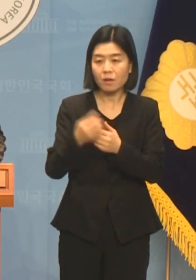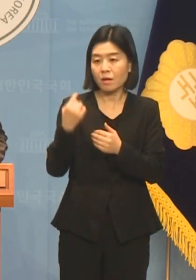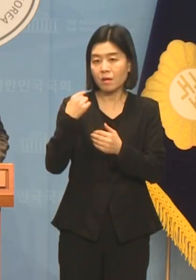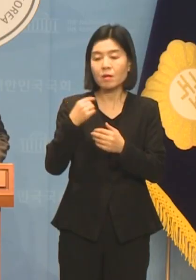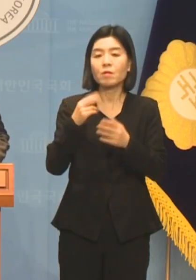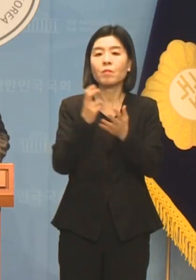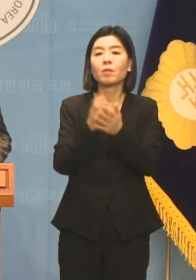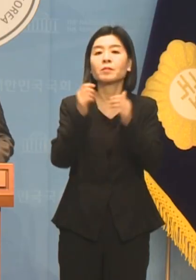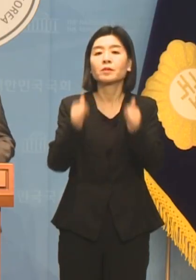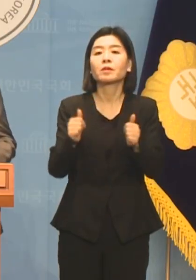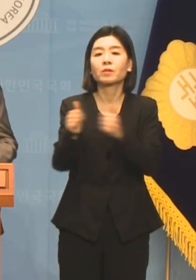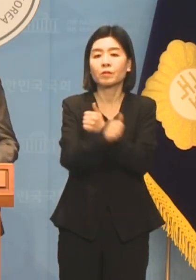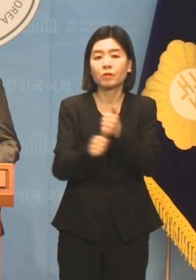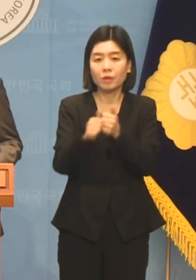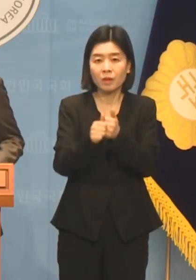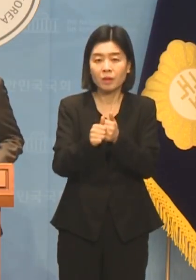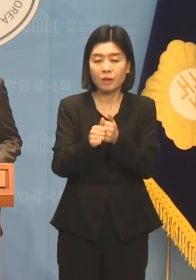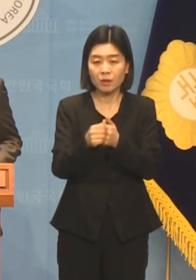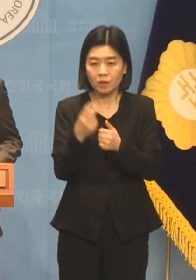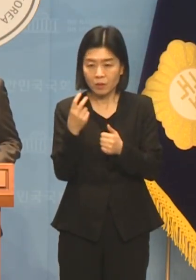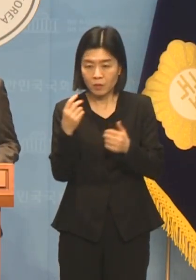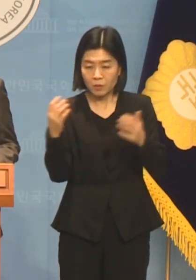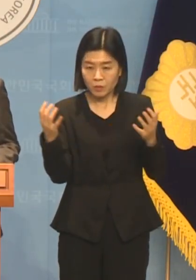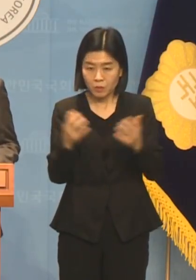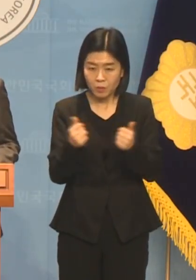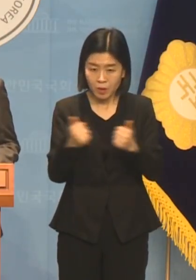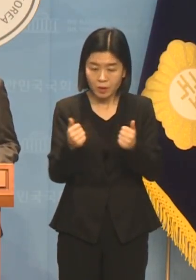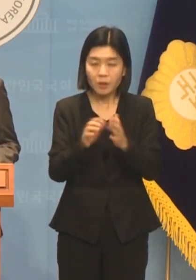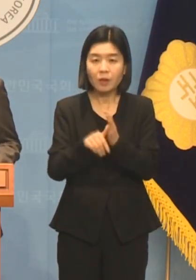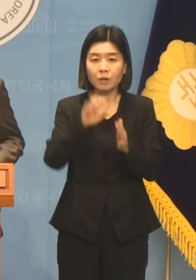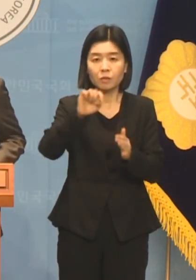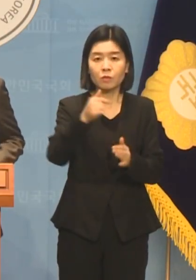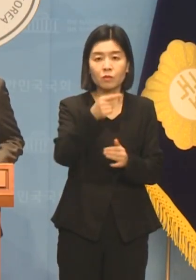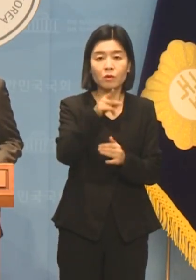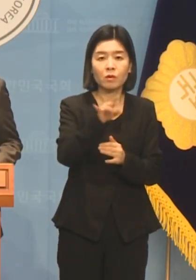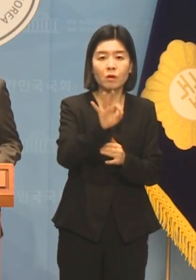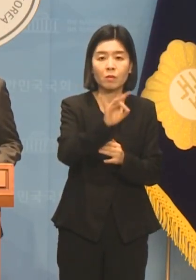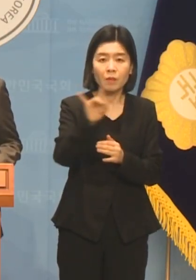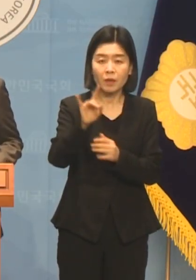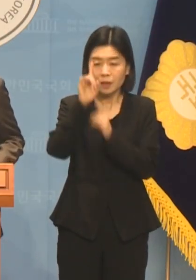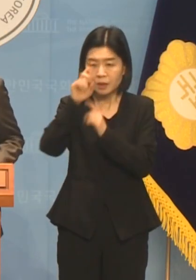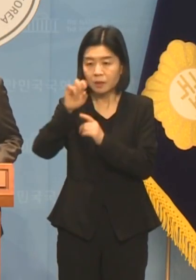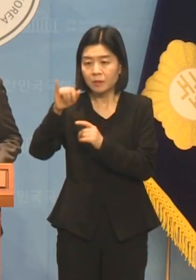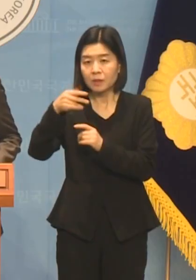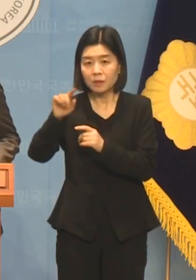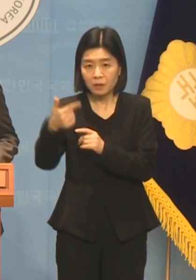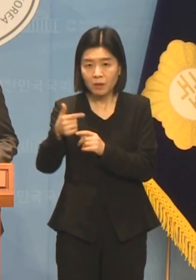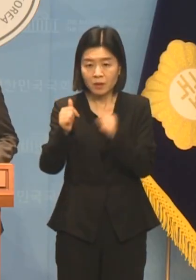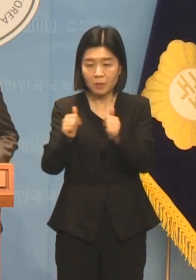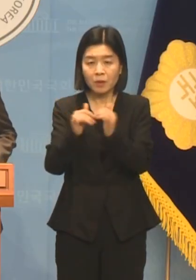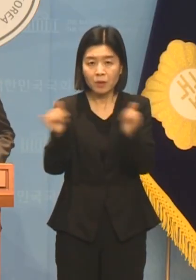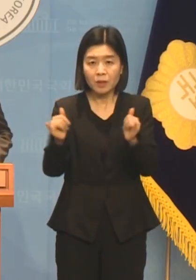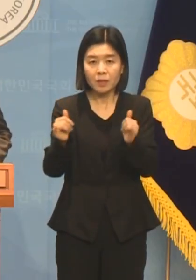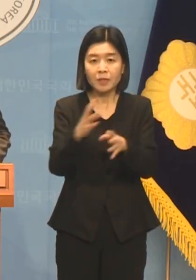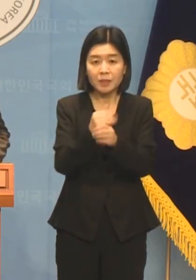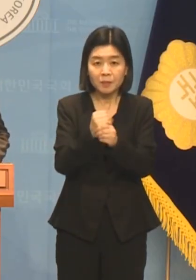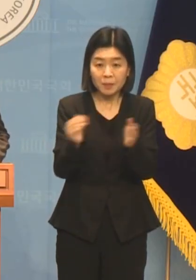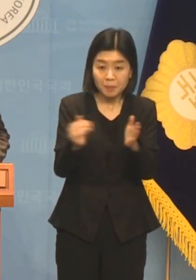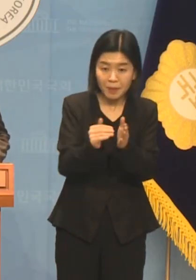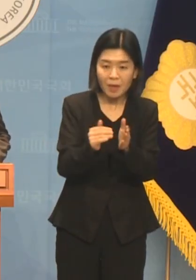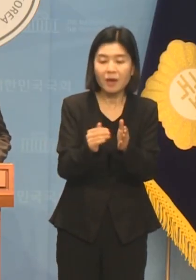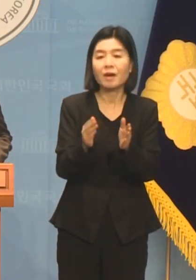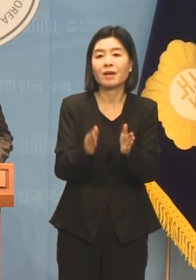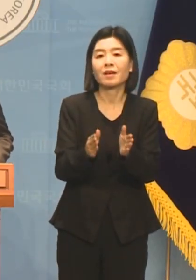법제사법위원회 법안심사소위에서 문영배 이미선 재판관의 임기를 자동으로 연장하고 대통령